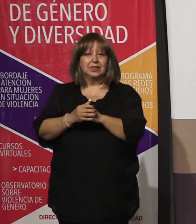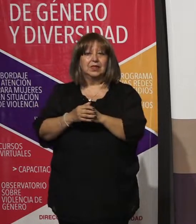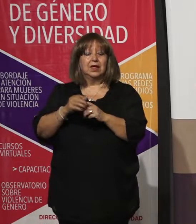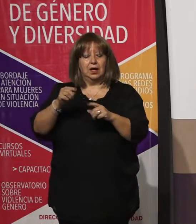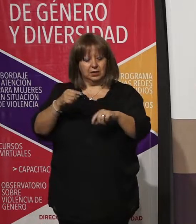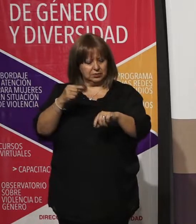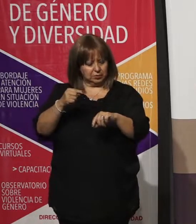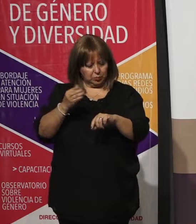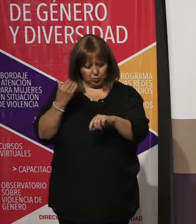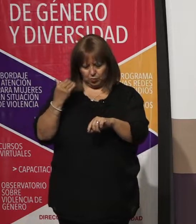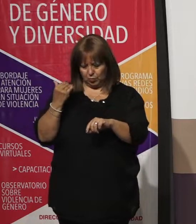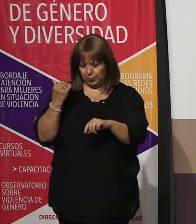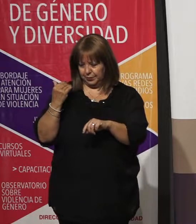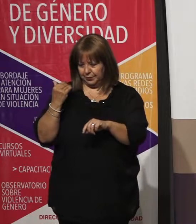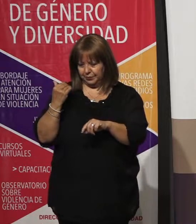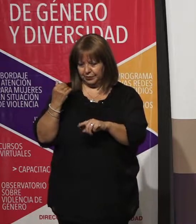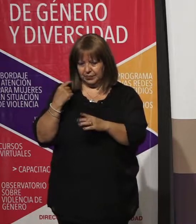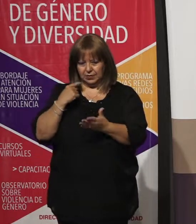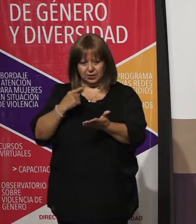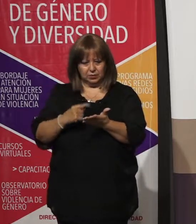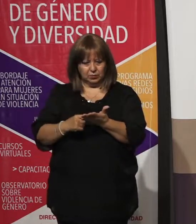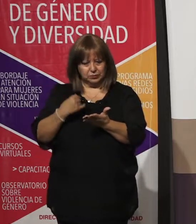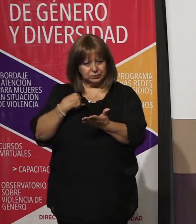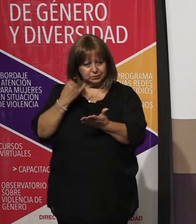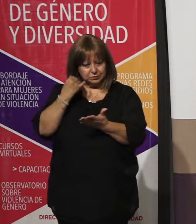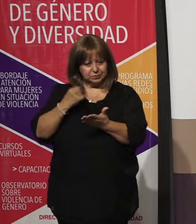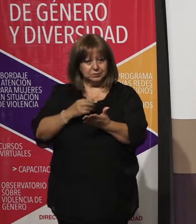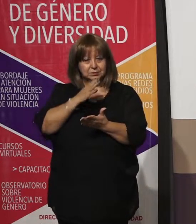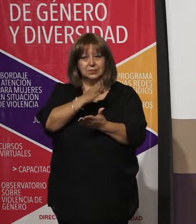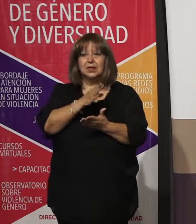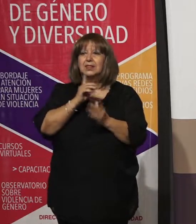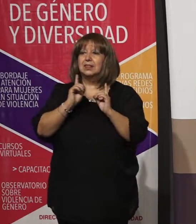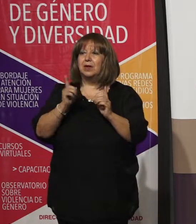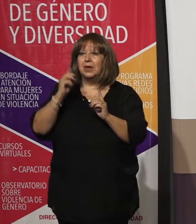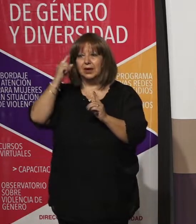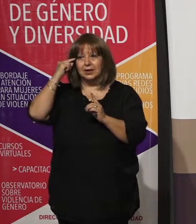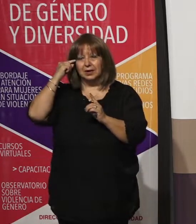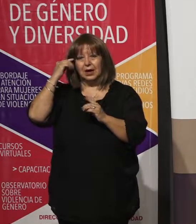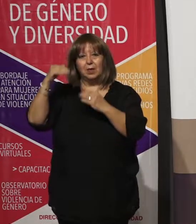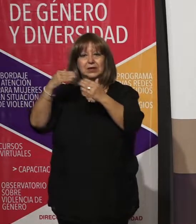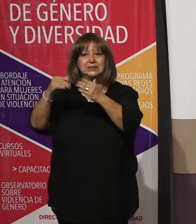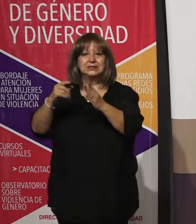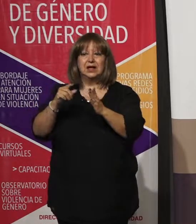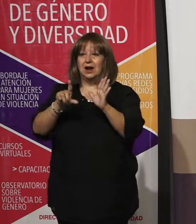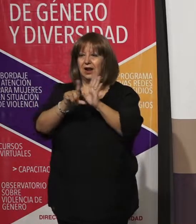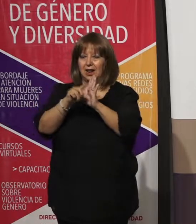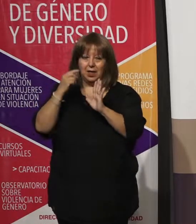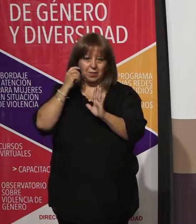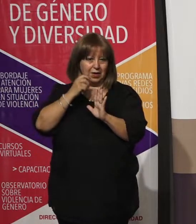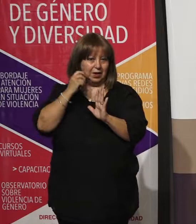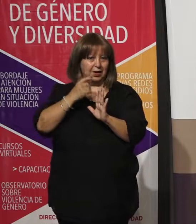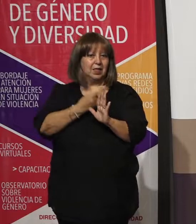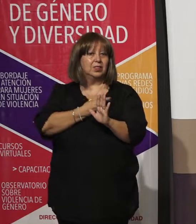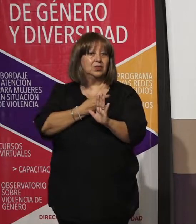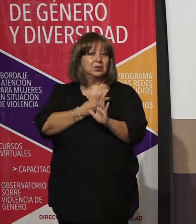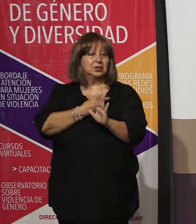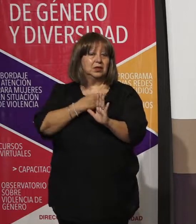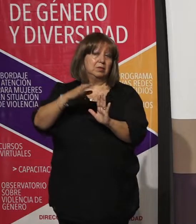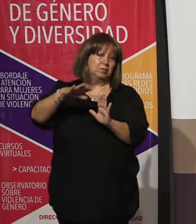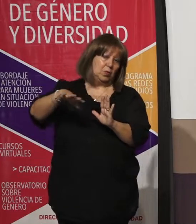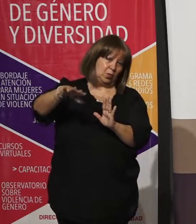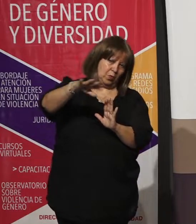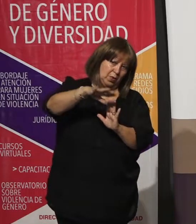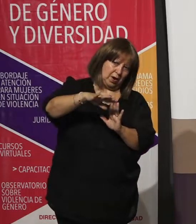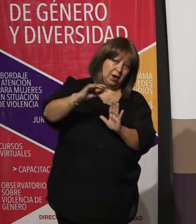hace poquito decidimos salir y llevar la capacitación de Ley Micaela a otros